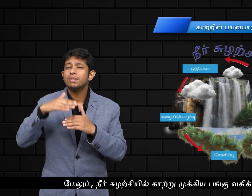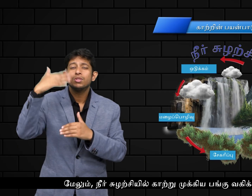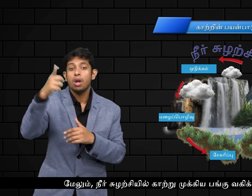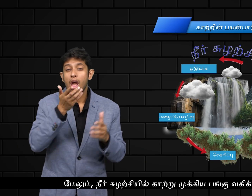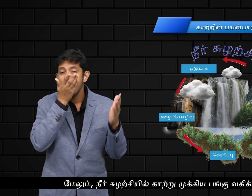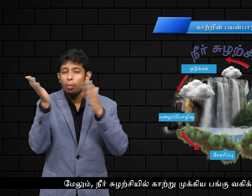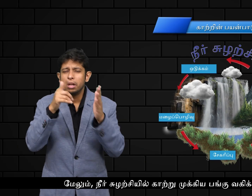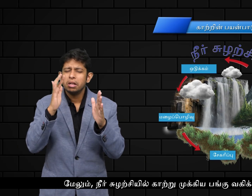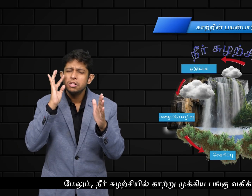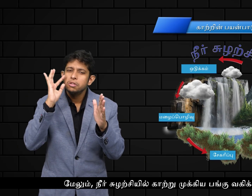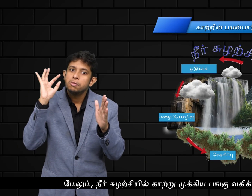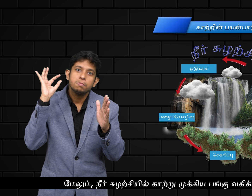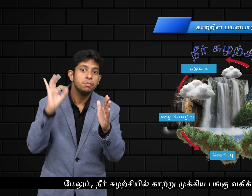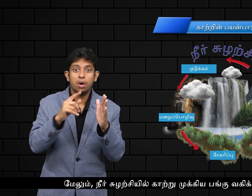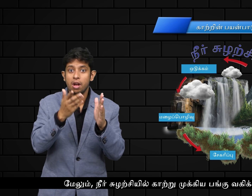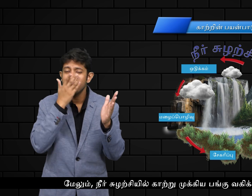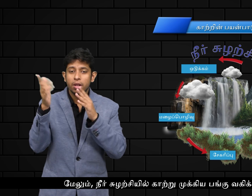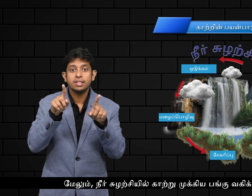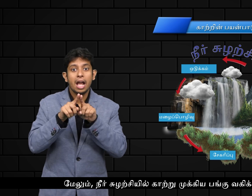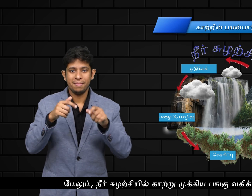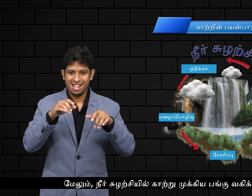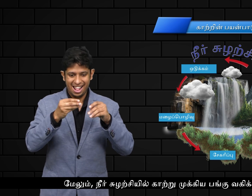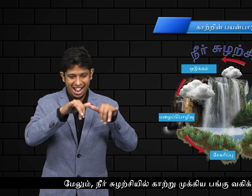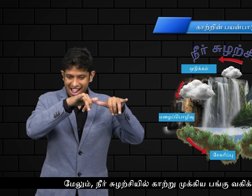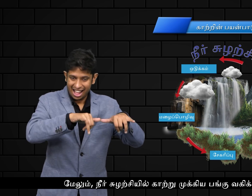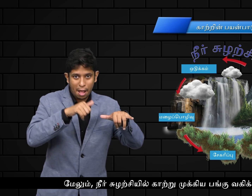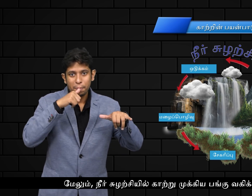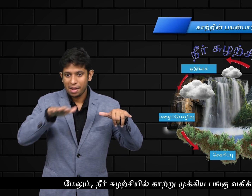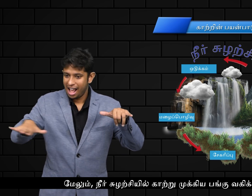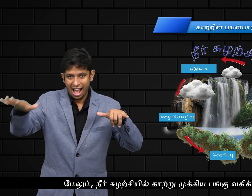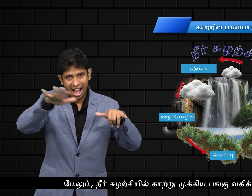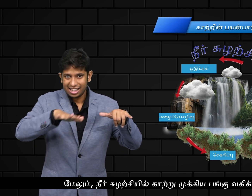மேலும் நீர் சுழற்சியில் காற்று முக்கிய பங்கு வகிக்கிறது.